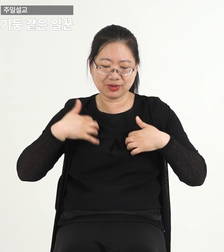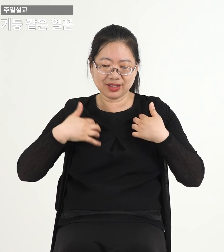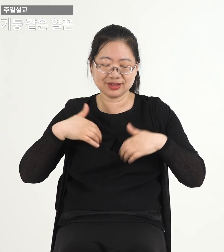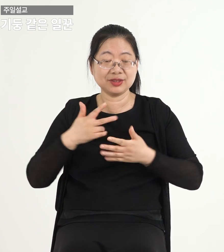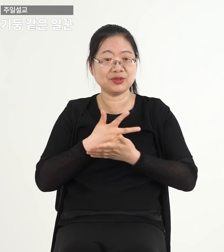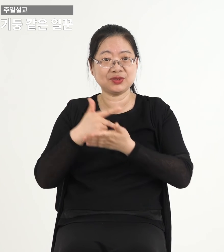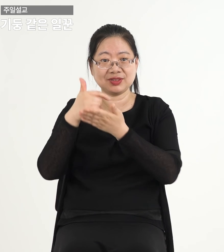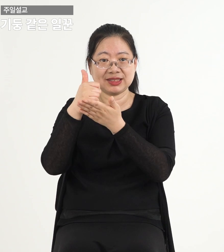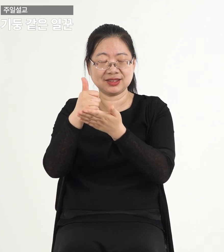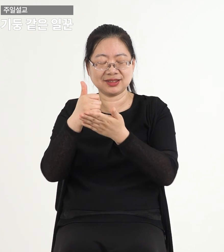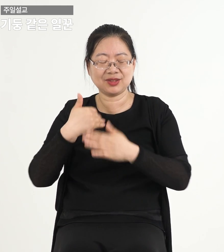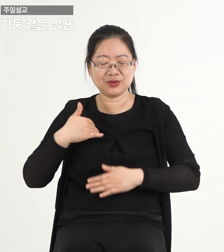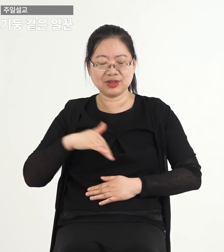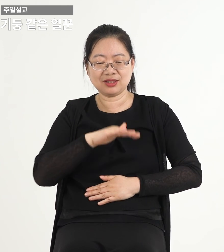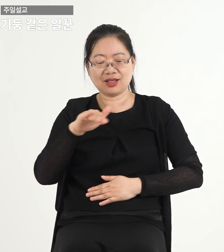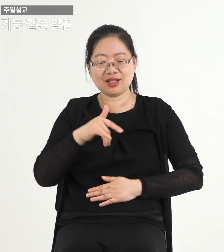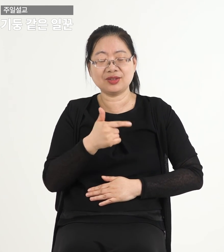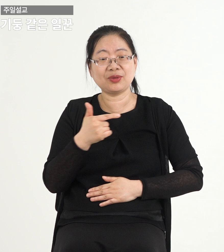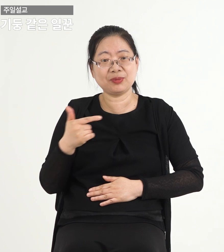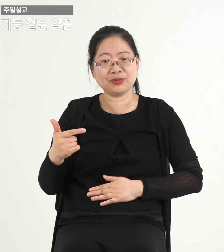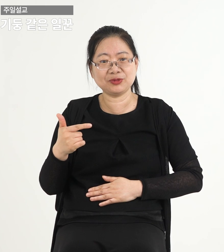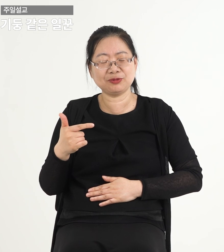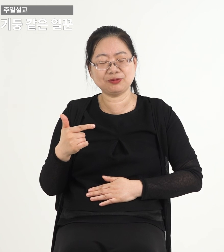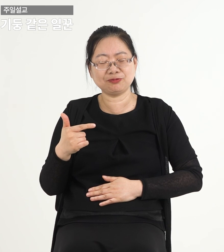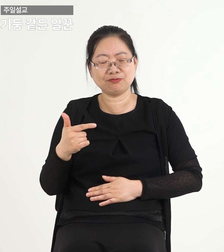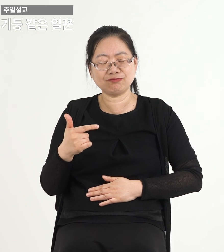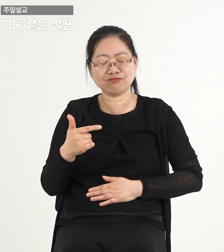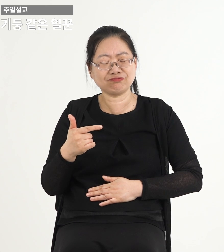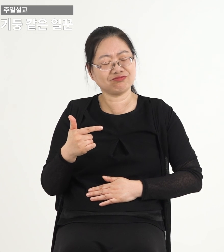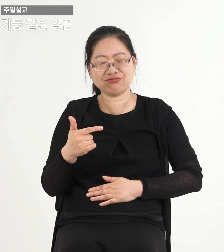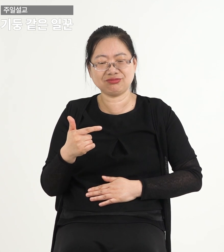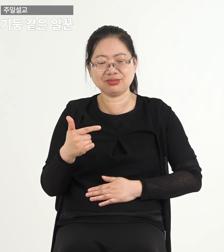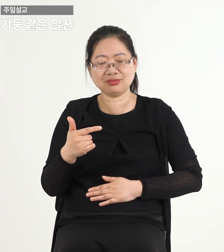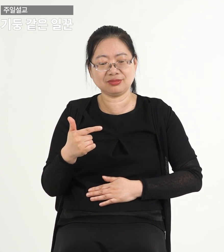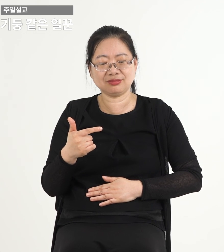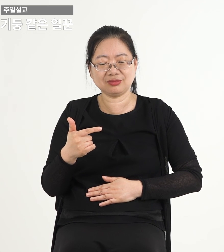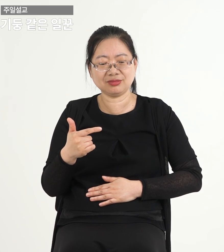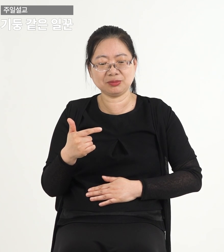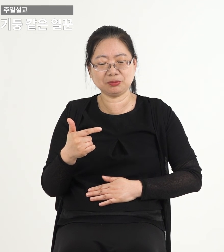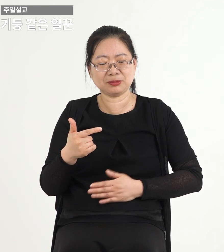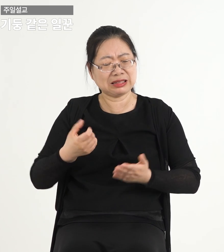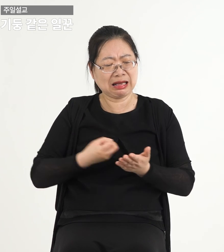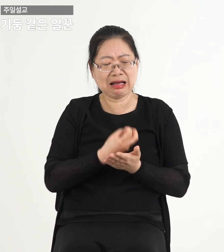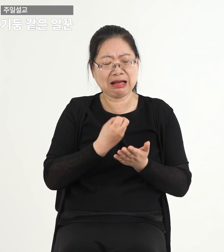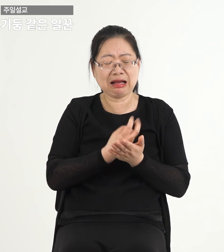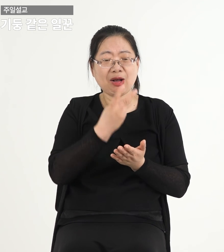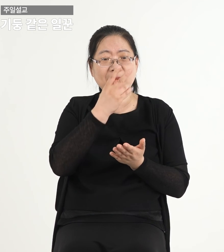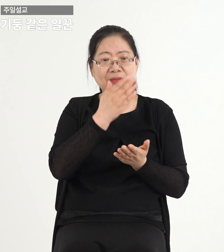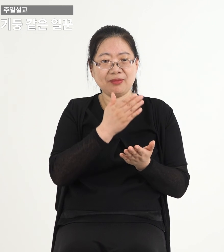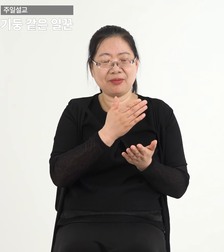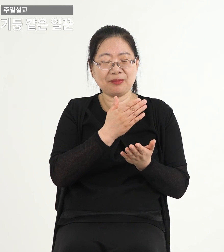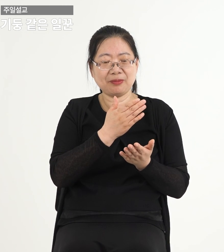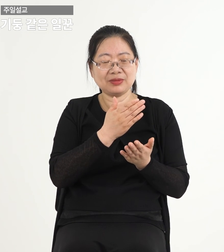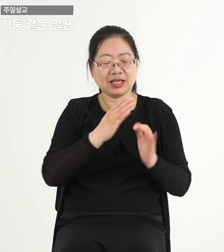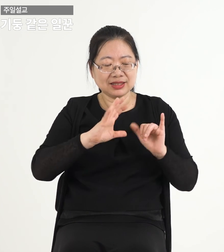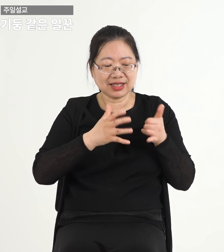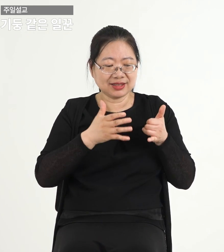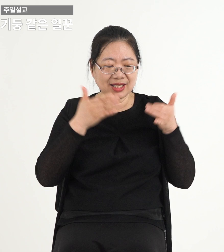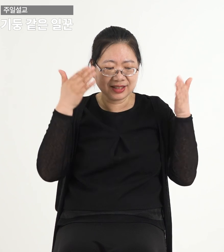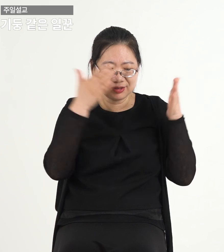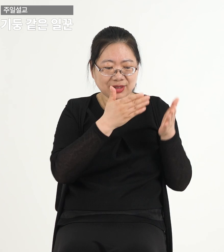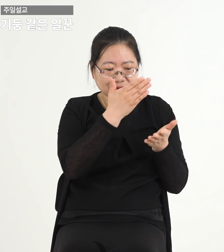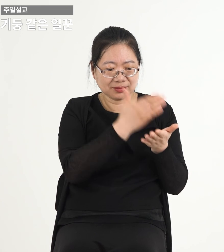주님, 우리가 너무 분투하고 애쓰지 말고 주님의 기쁨으로만 머물게